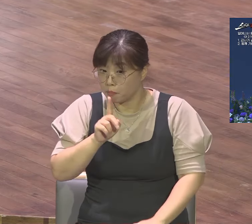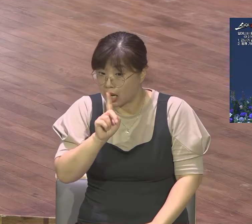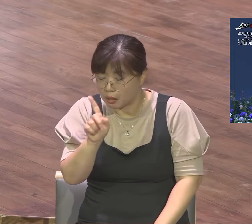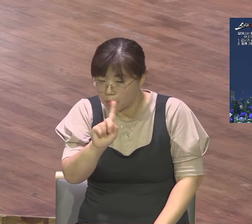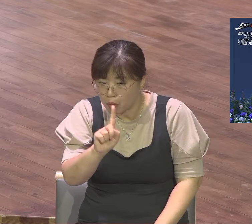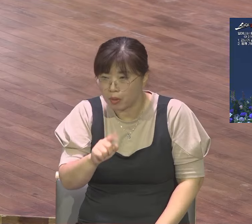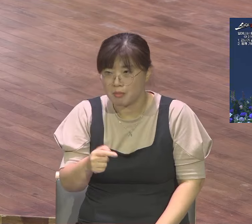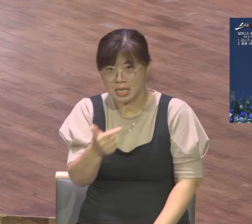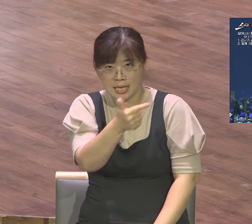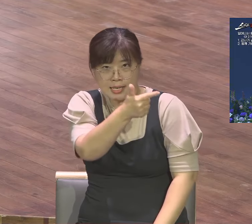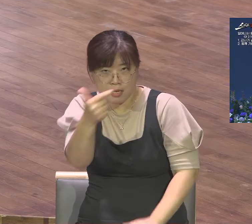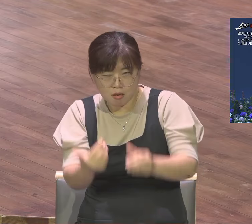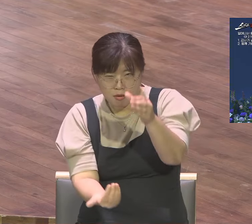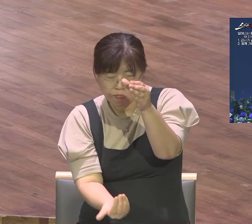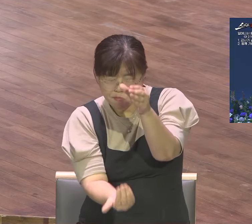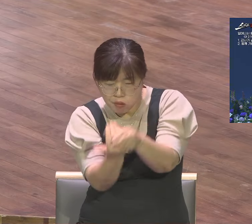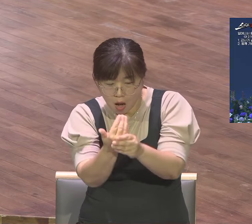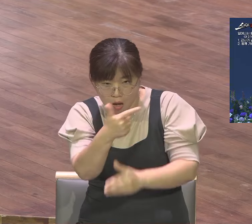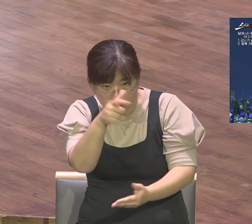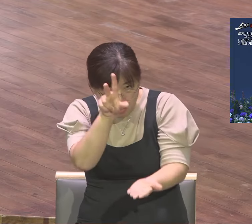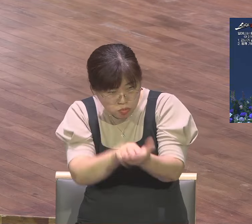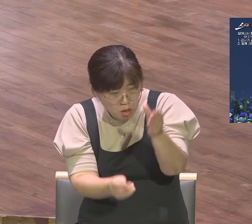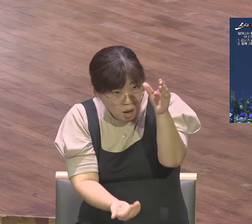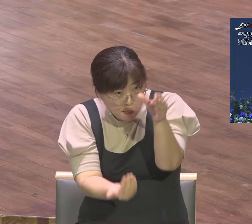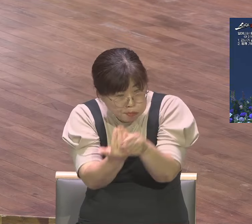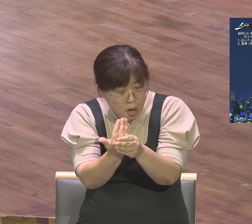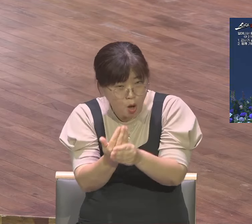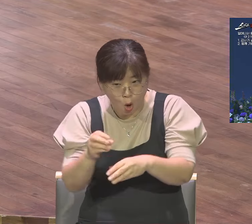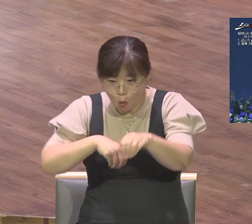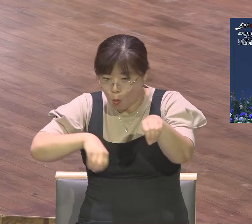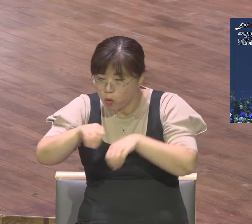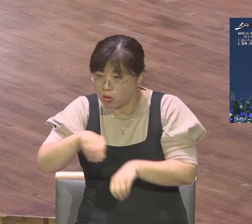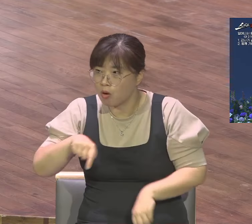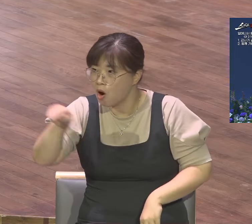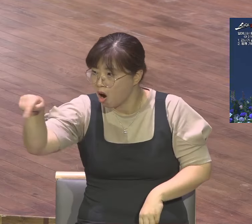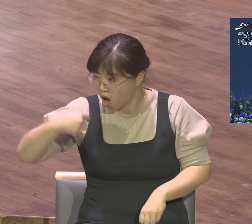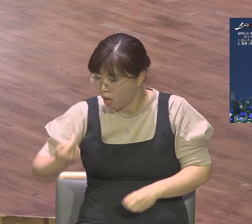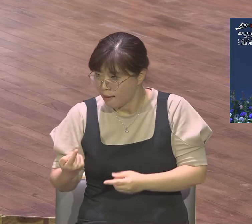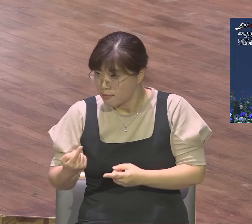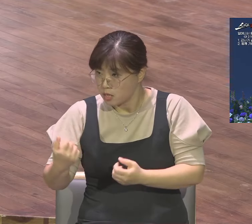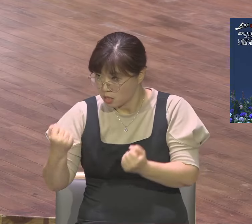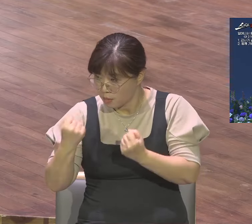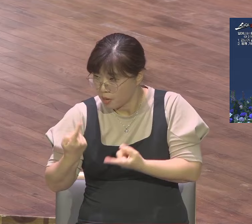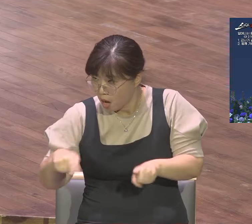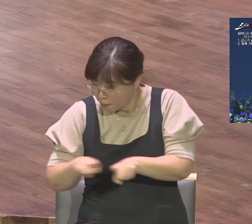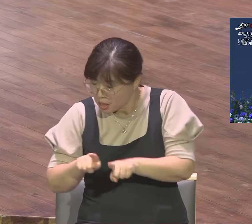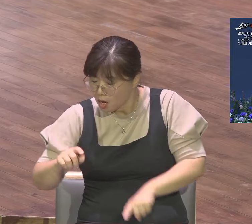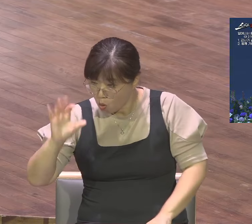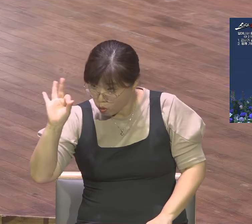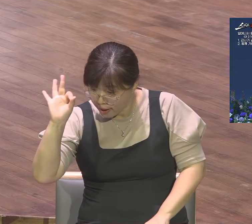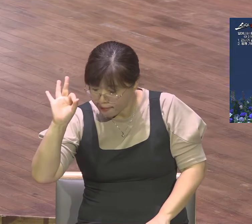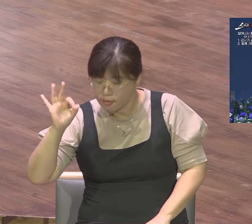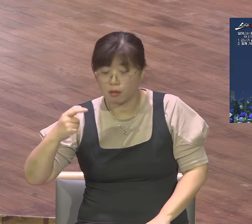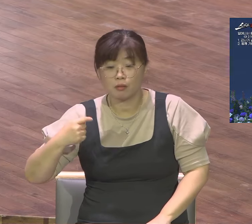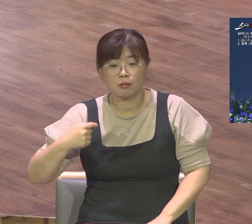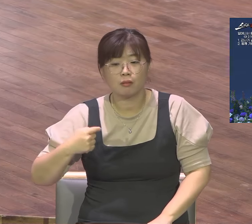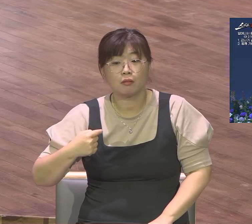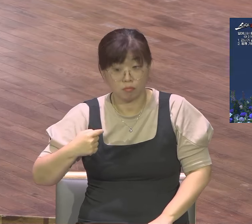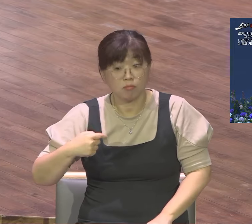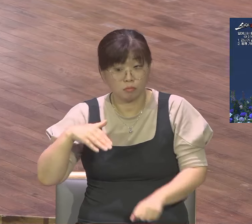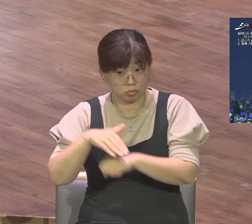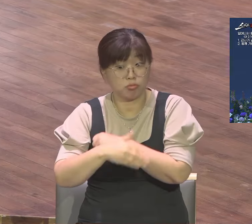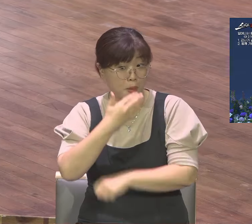서로 뭉쳐버려요. 서로 어려움, 큰 어려움은 서로 똘똘 뭉칩니다. 똘똘 뭉치잖아요. 우리 교회가 어떻게